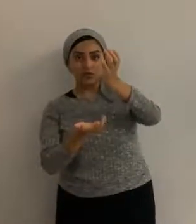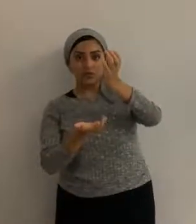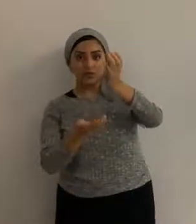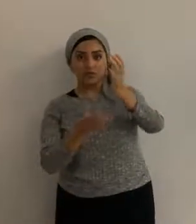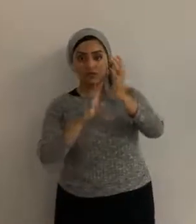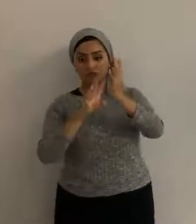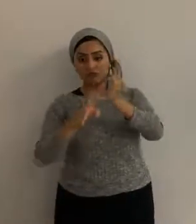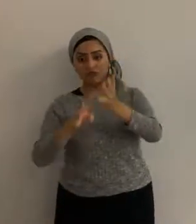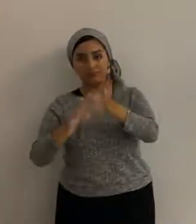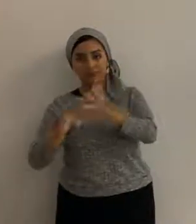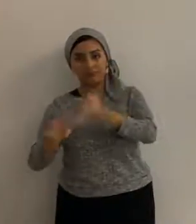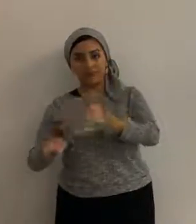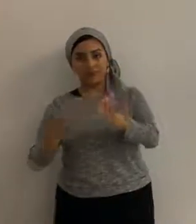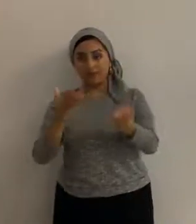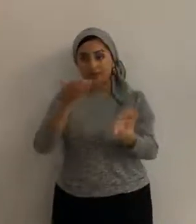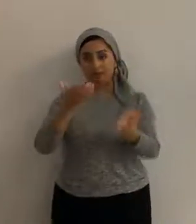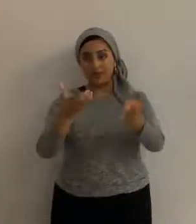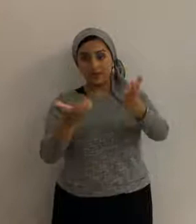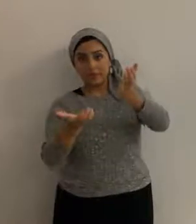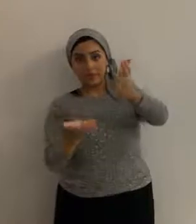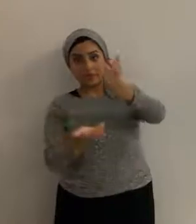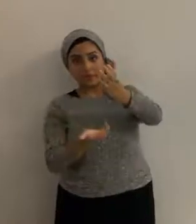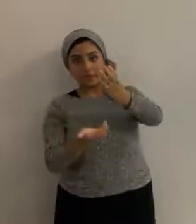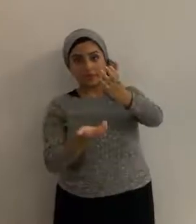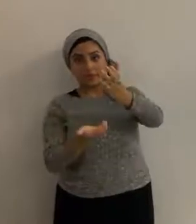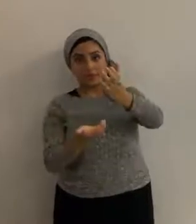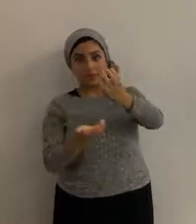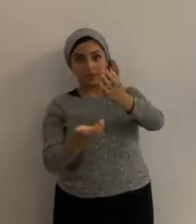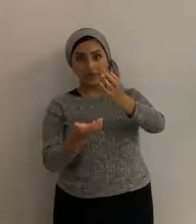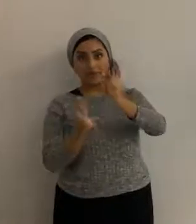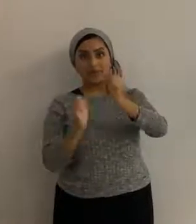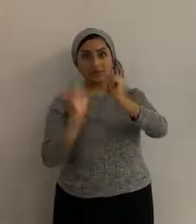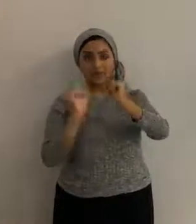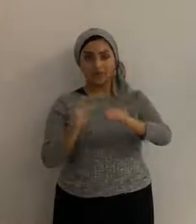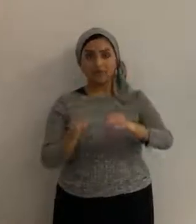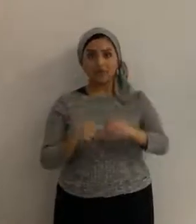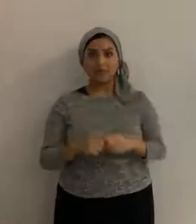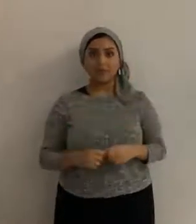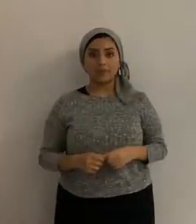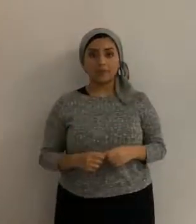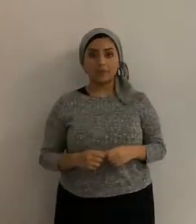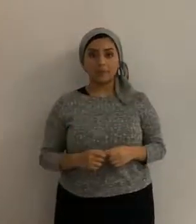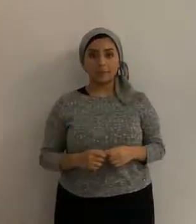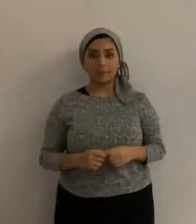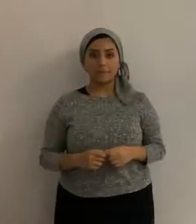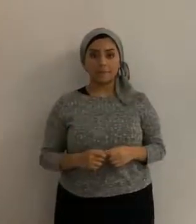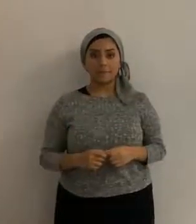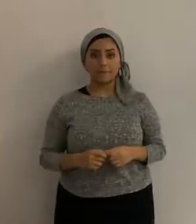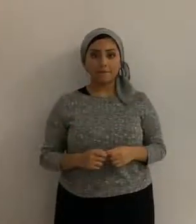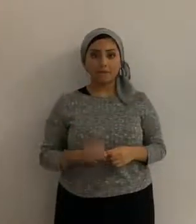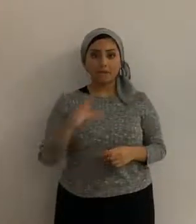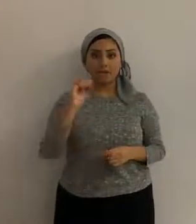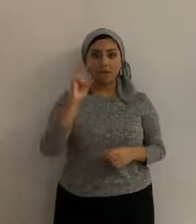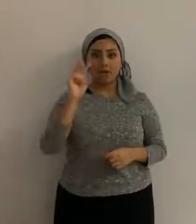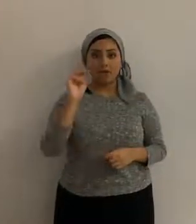bomba, en el equipo de bombeo, y entonces pueden lanzar el concreto hacia cierta distancia.